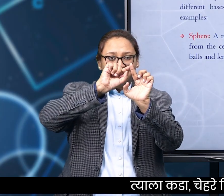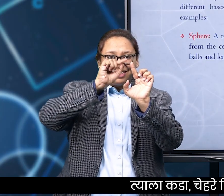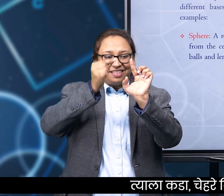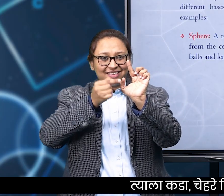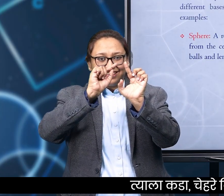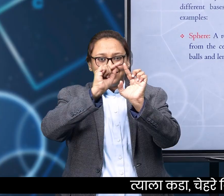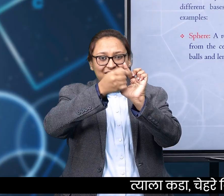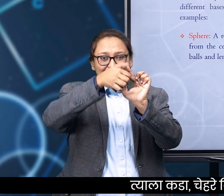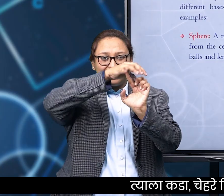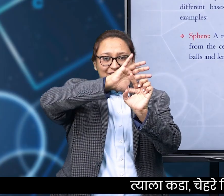किंवा शिरोबिंदू नसतात.